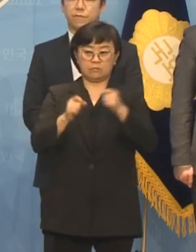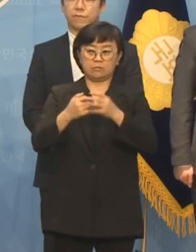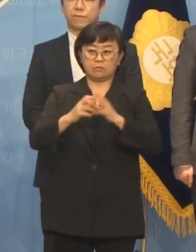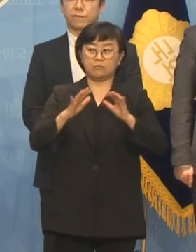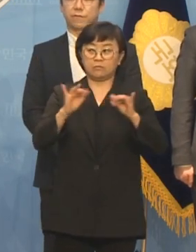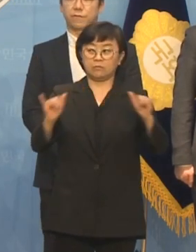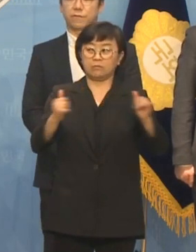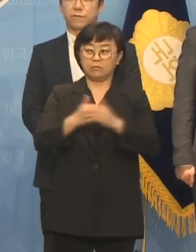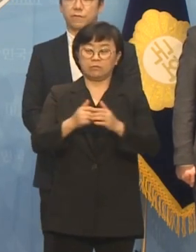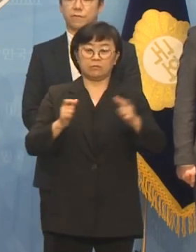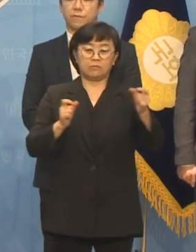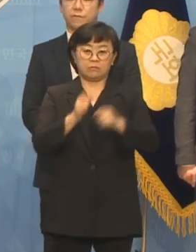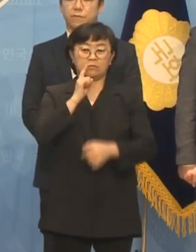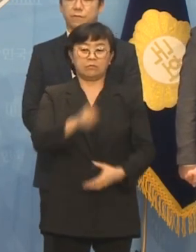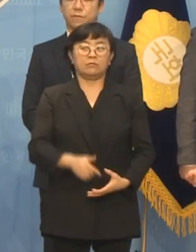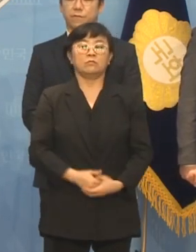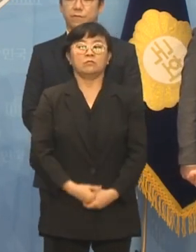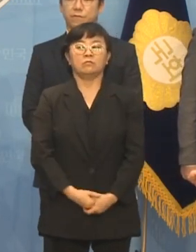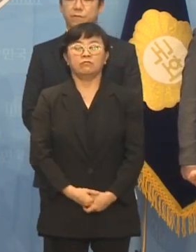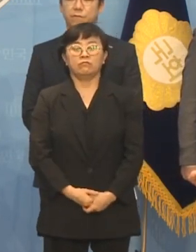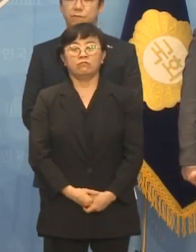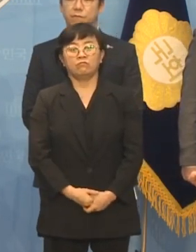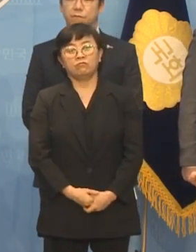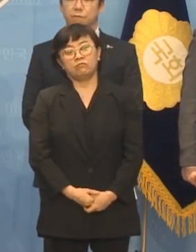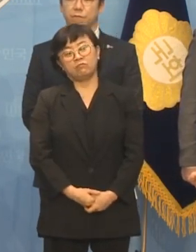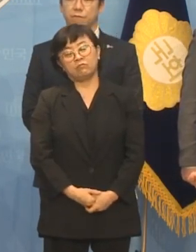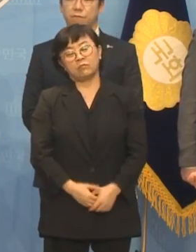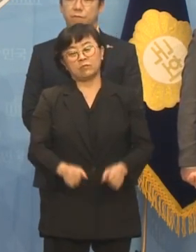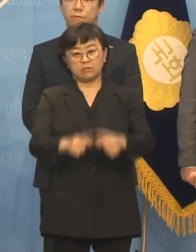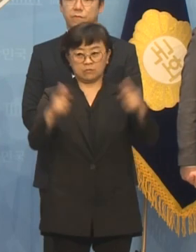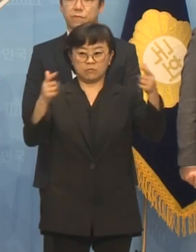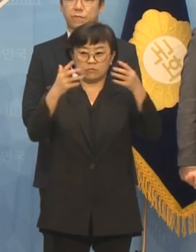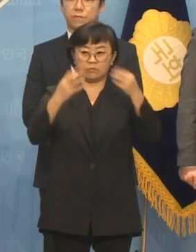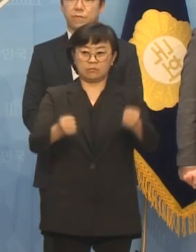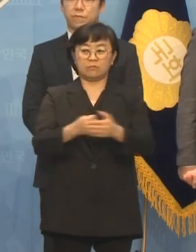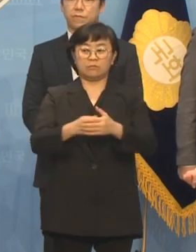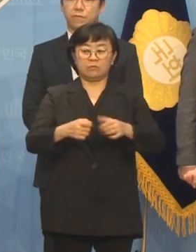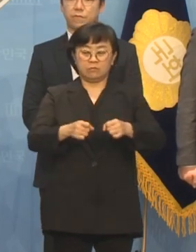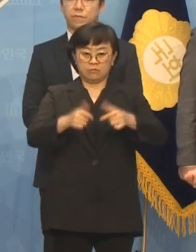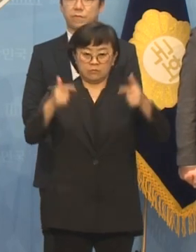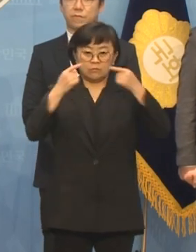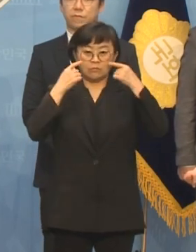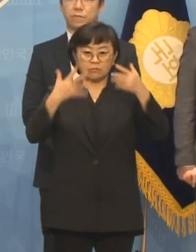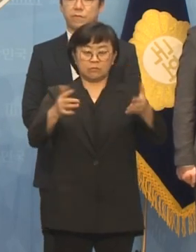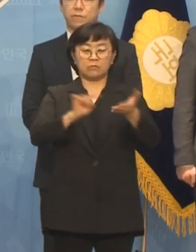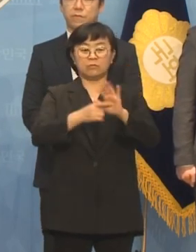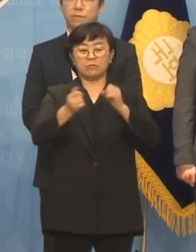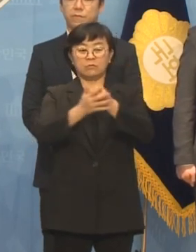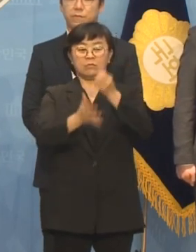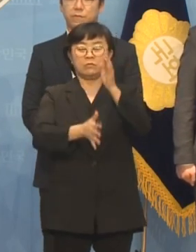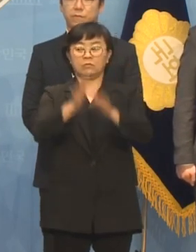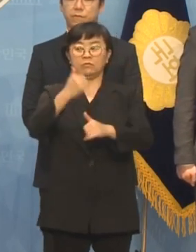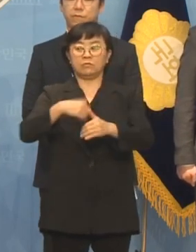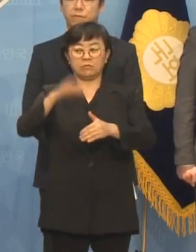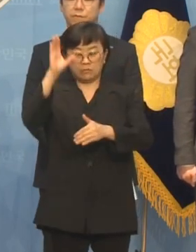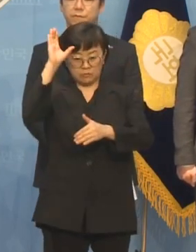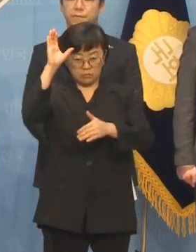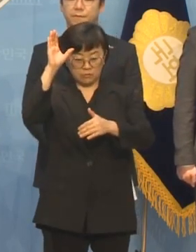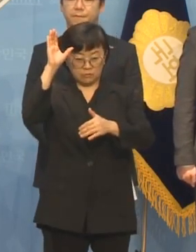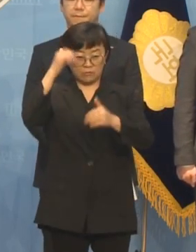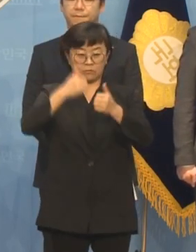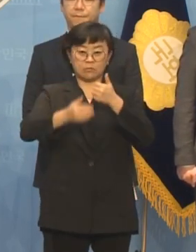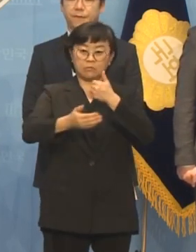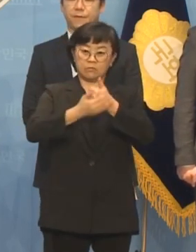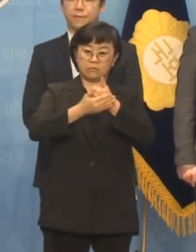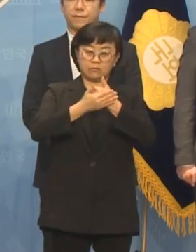곁으로 다가가겠습니다. 점점 더 많이, 점점 더 뚜렷하게 표출되는 시민들의 기대와 지지를 더